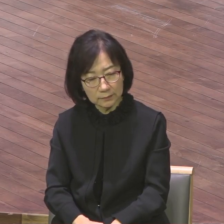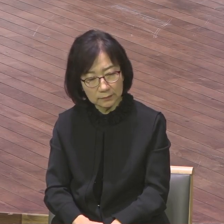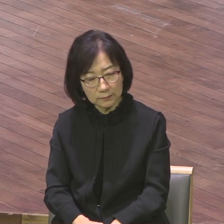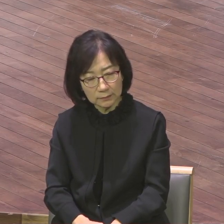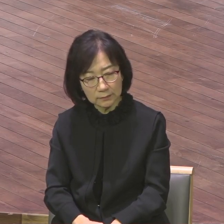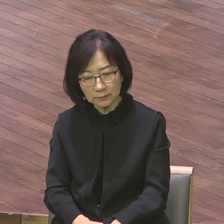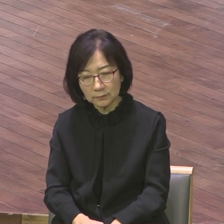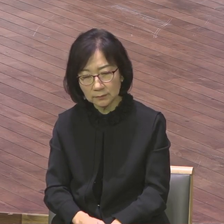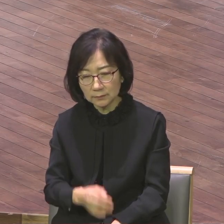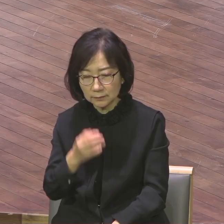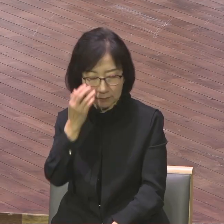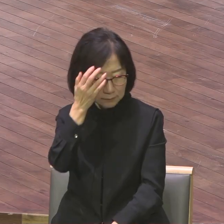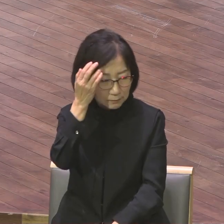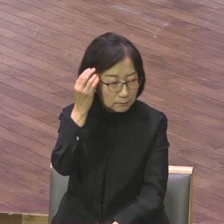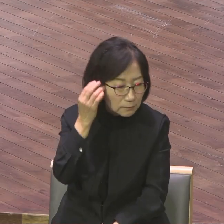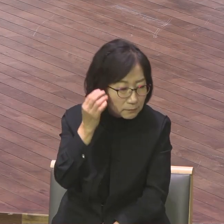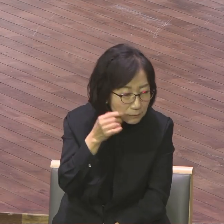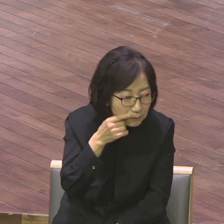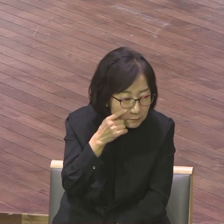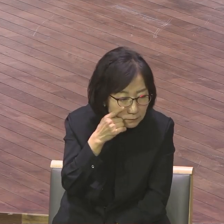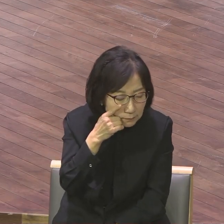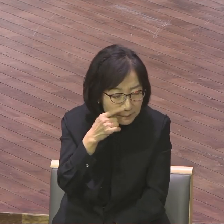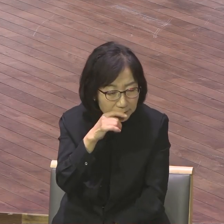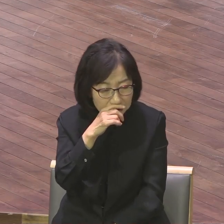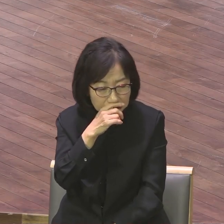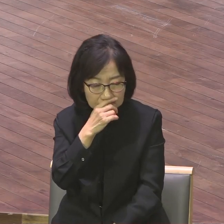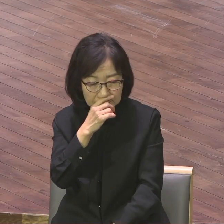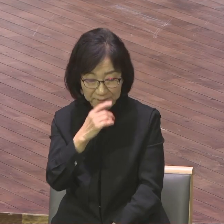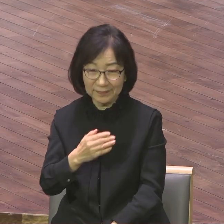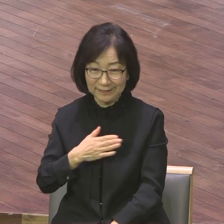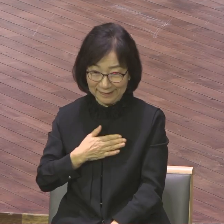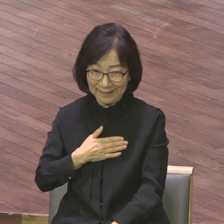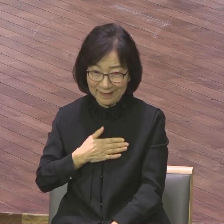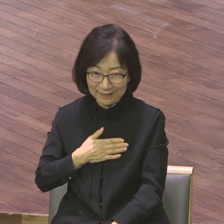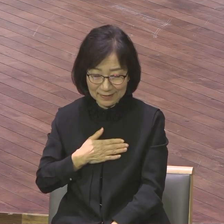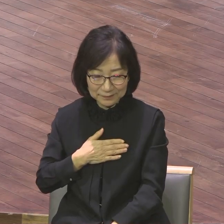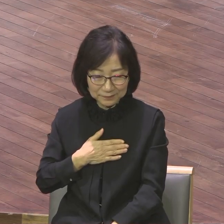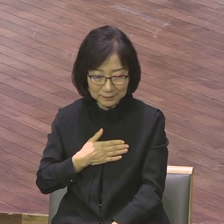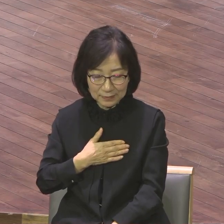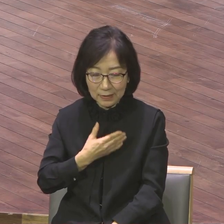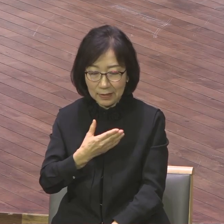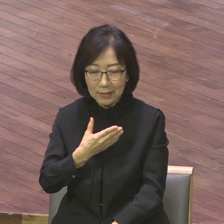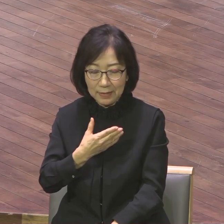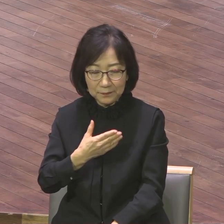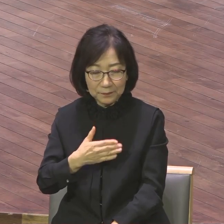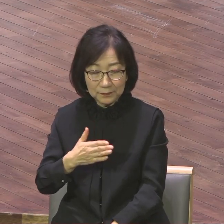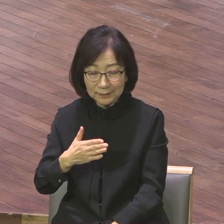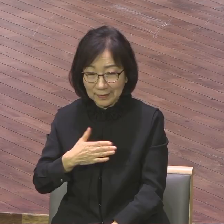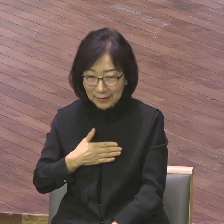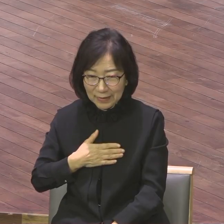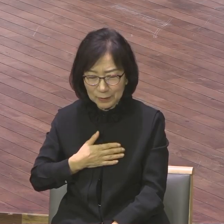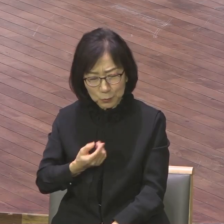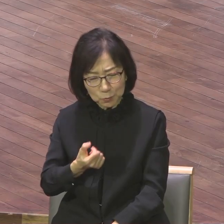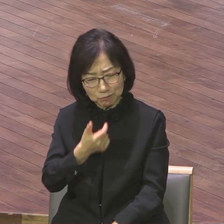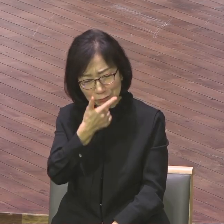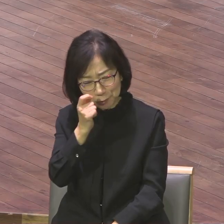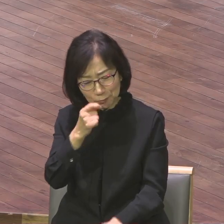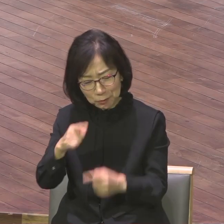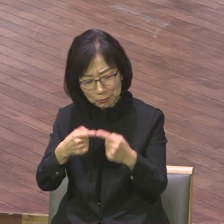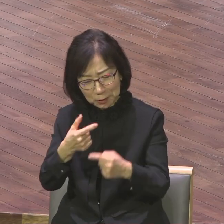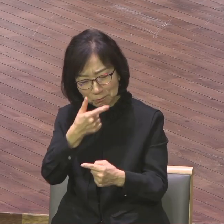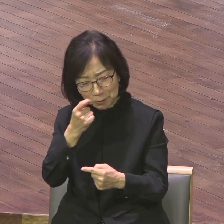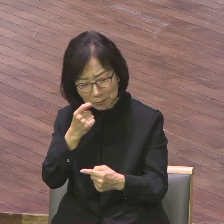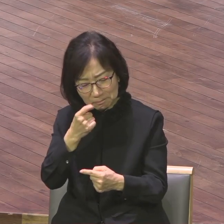전해진 복음에 대해서 하나님은 그렇게 책임지십니다. 내가 고백하고 나면 우리가 삶의 현장에서 능숙하지 않아도 순수하게